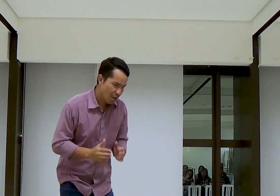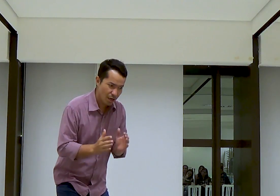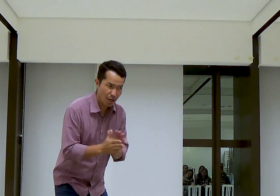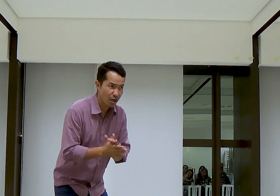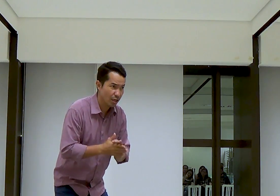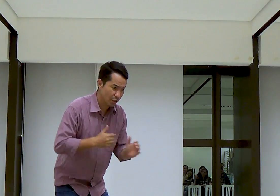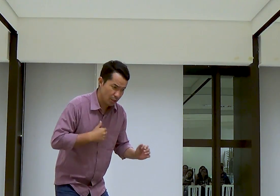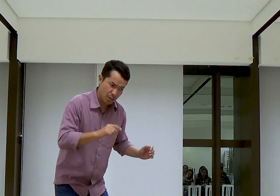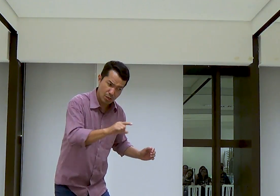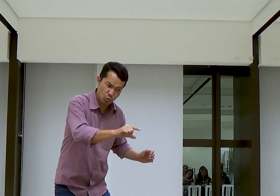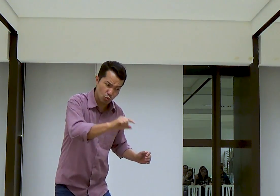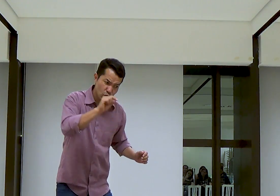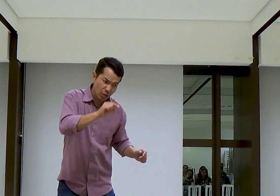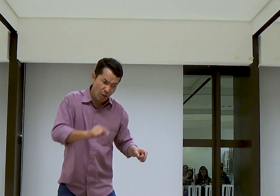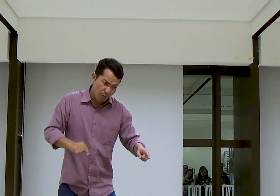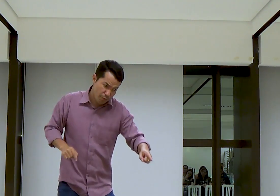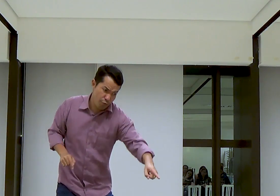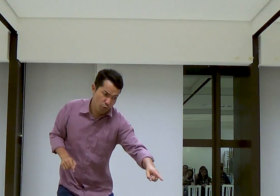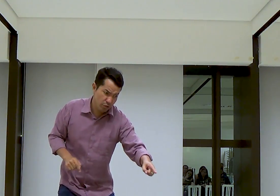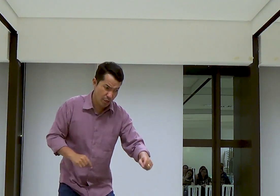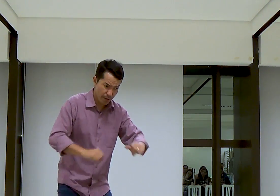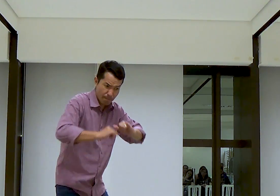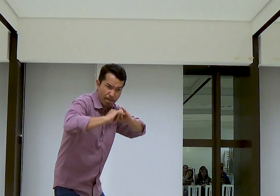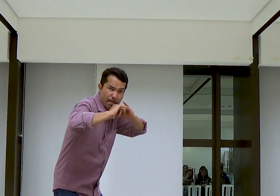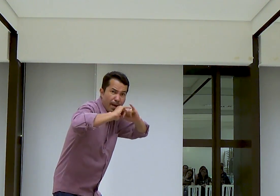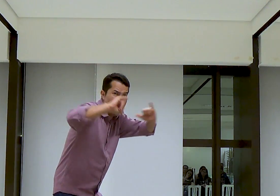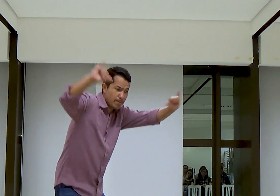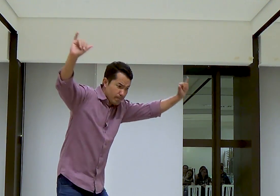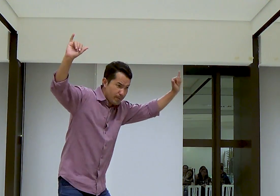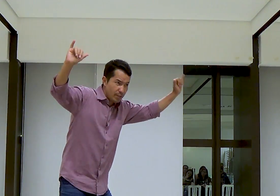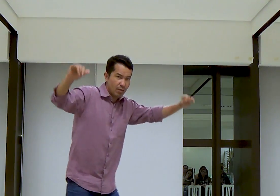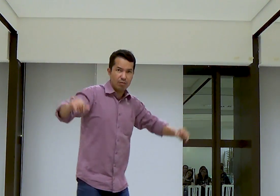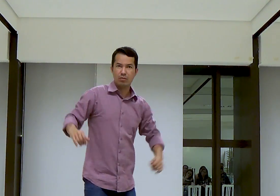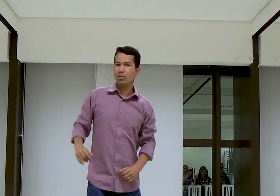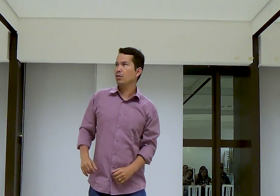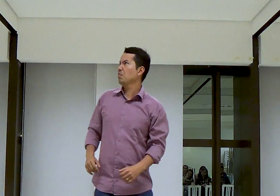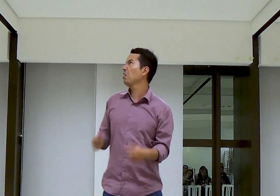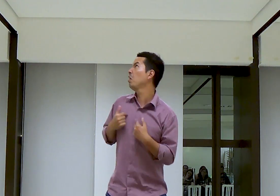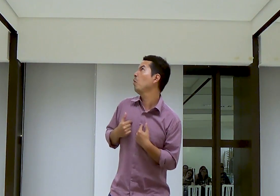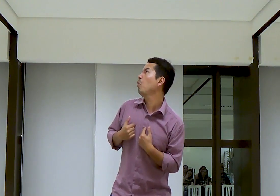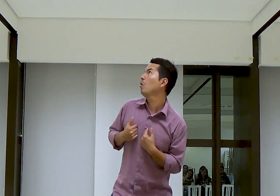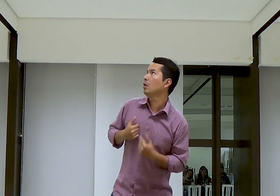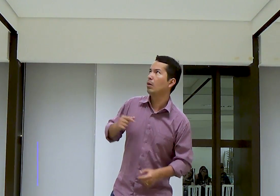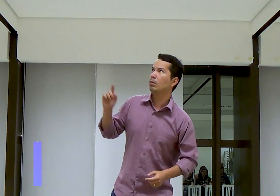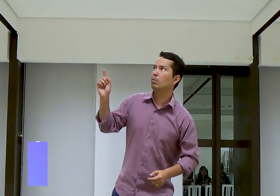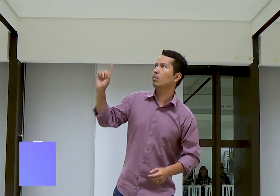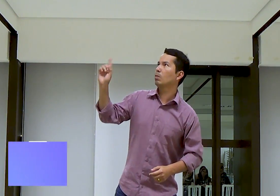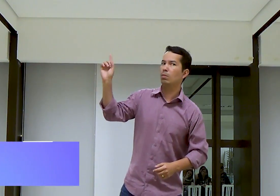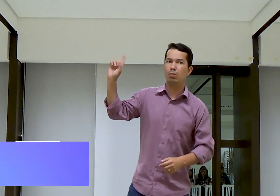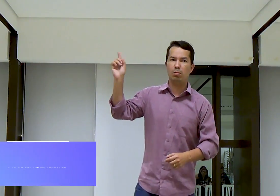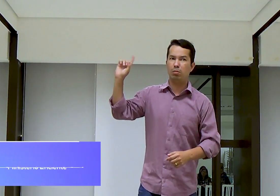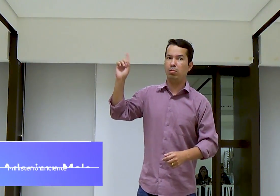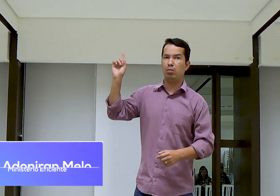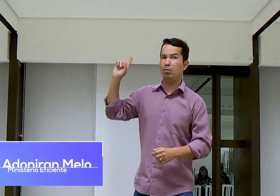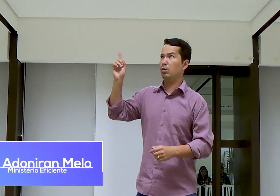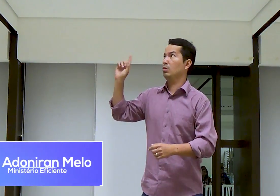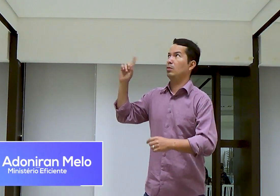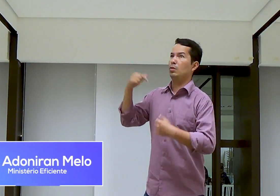parece tipo assim: Deus escolhe você para anunciar, e você fala: hã? Eu?